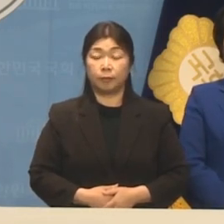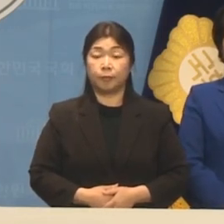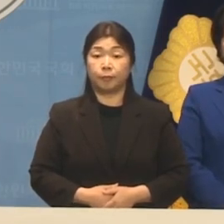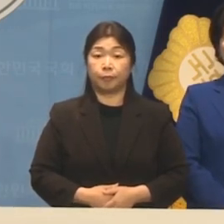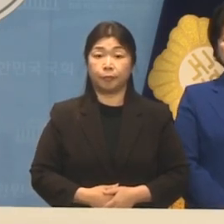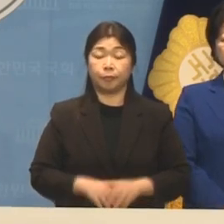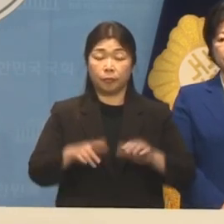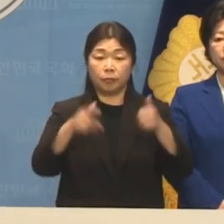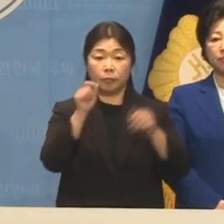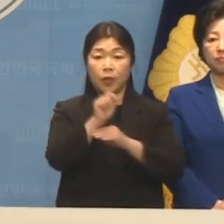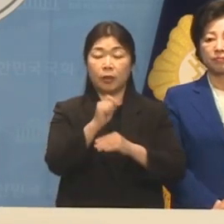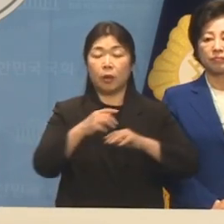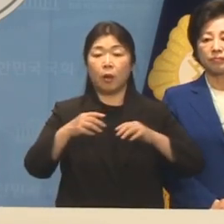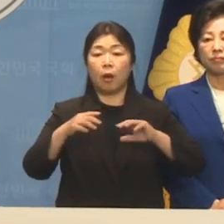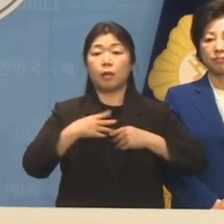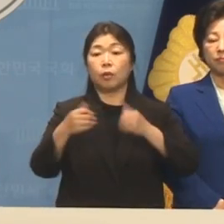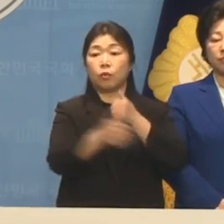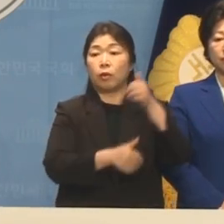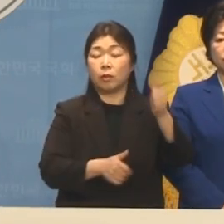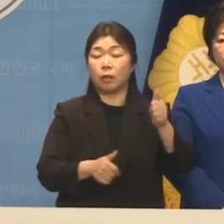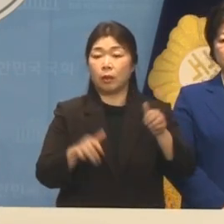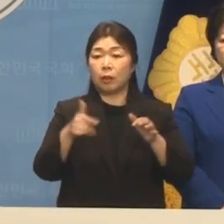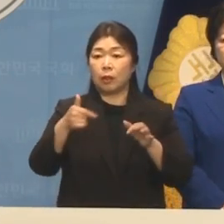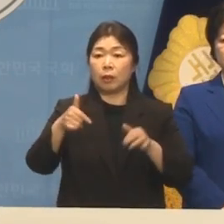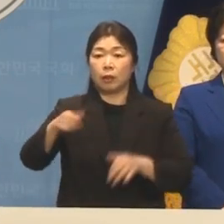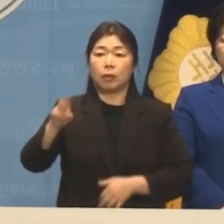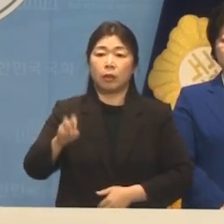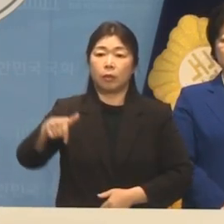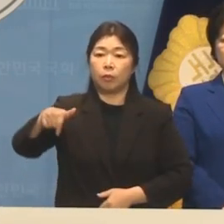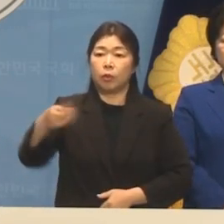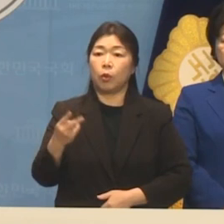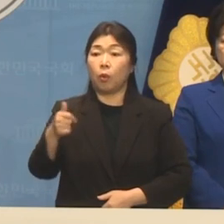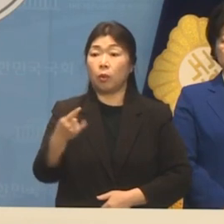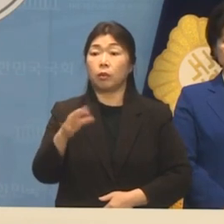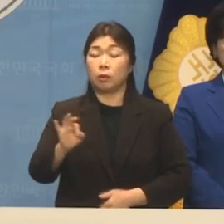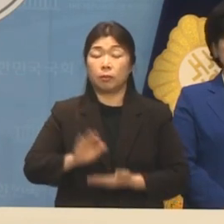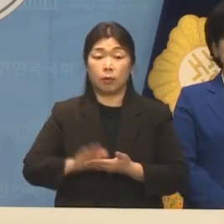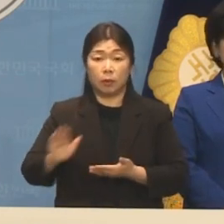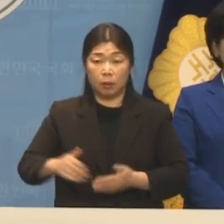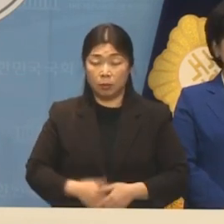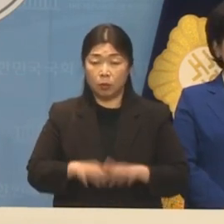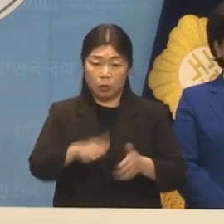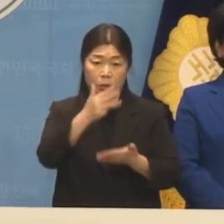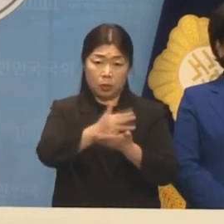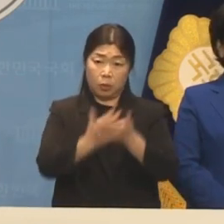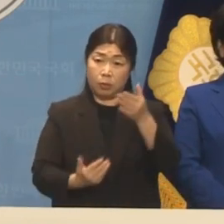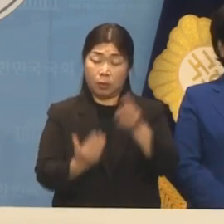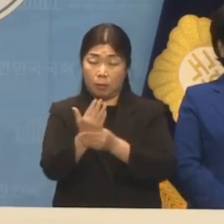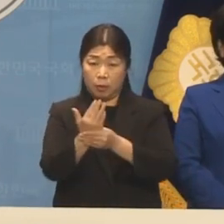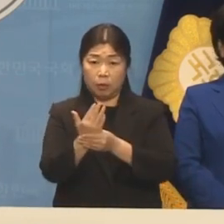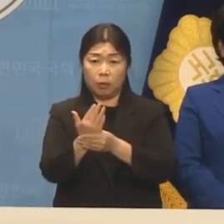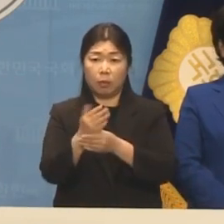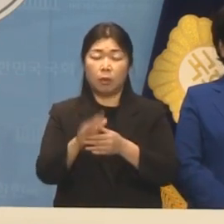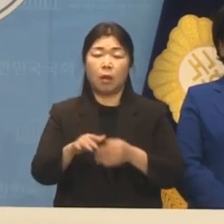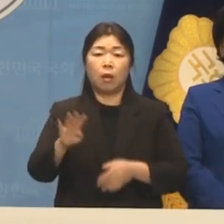예, 국회 행정안전위원회 위원장 김교웅 의원입니다. 오늘은 이태원 참사가 발생한